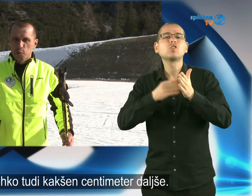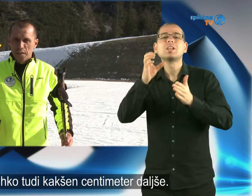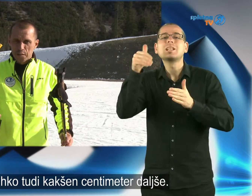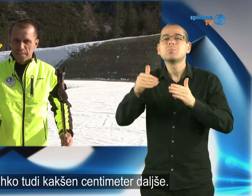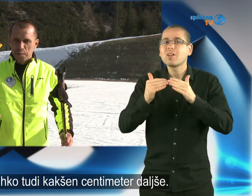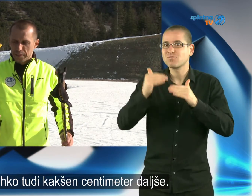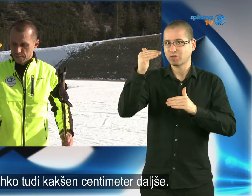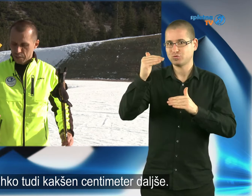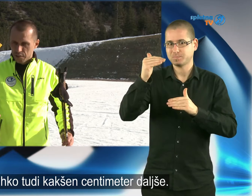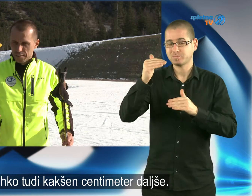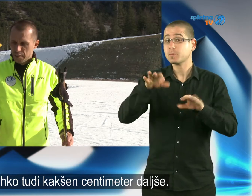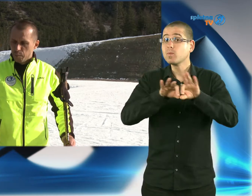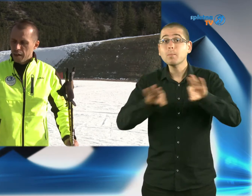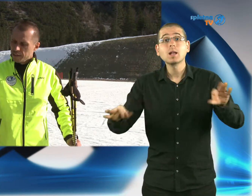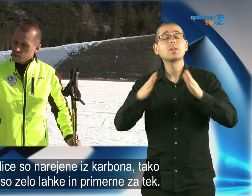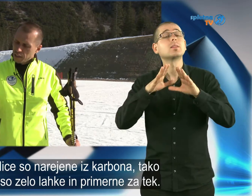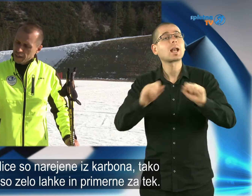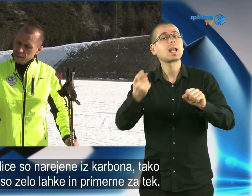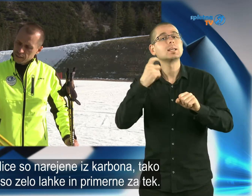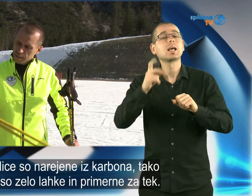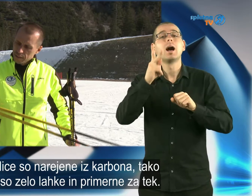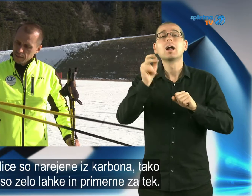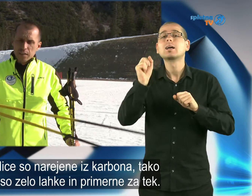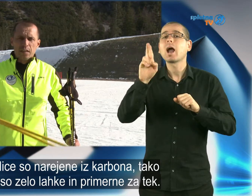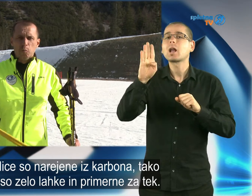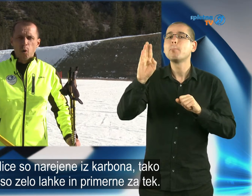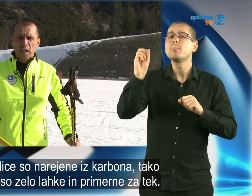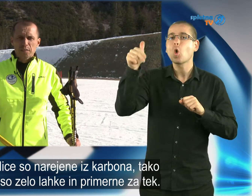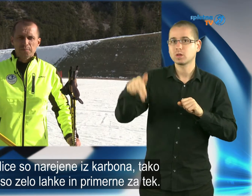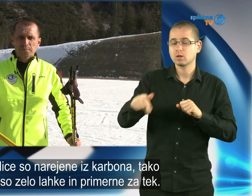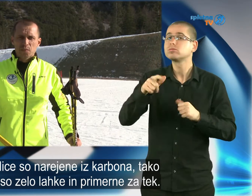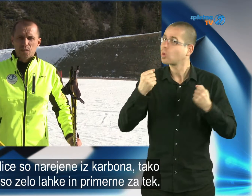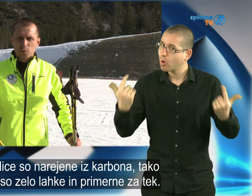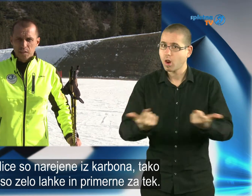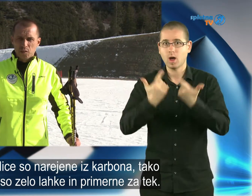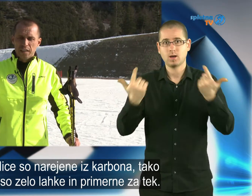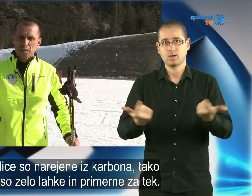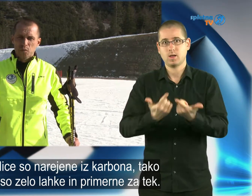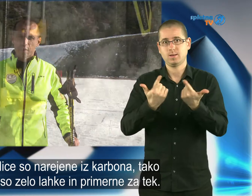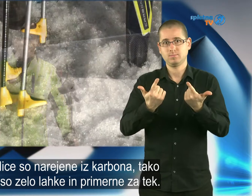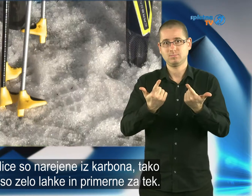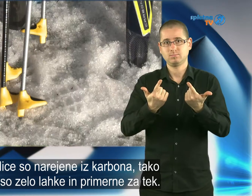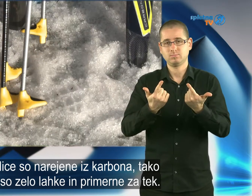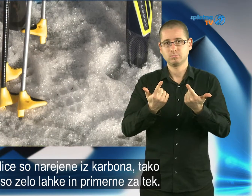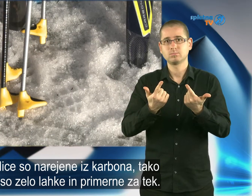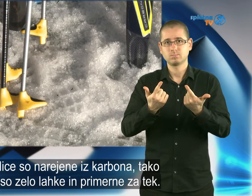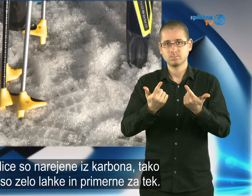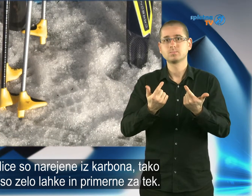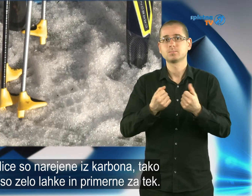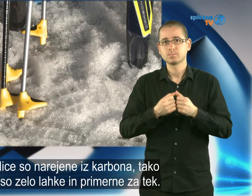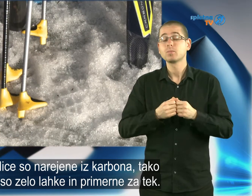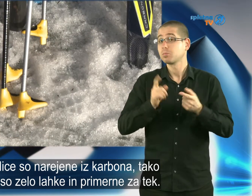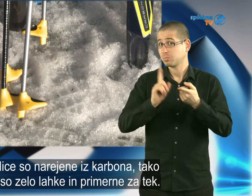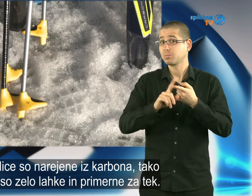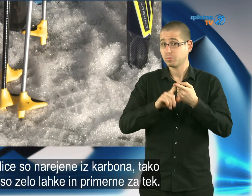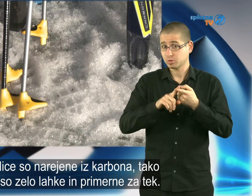lahko tudi še kakšen centimeter več. Palice so narejene iz karbona, tako da so relativno zelo lahke